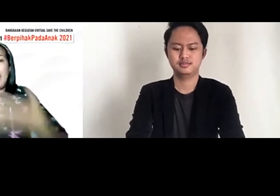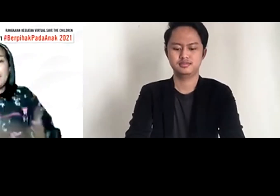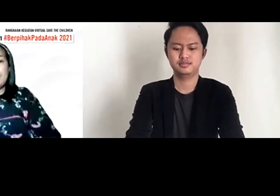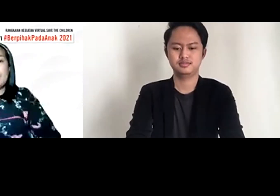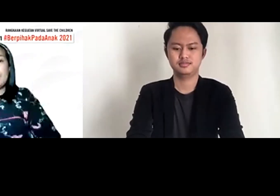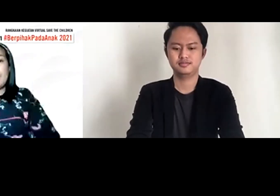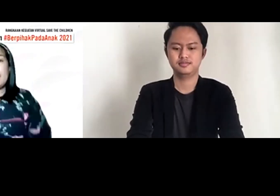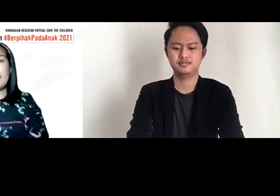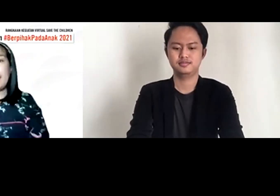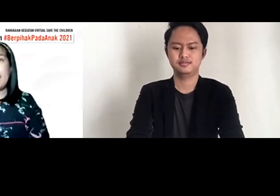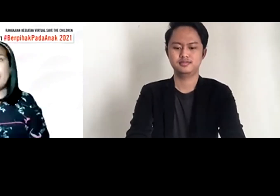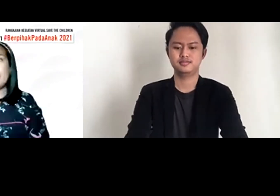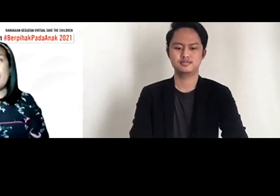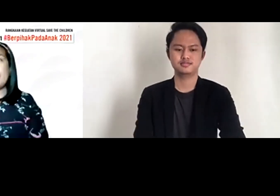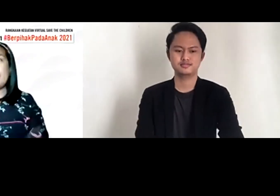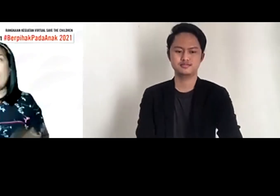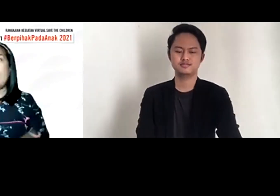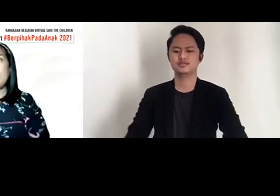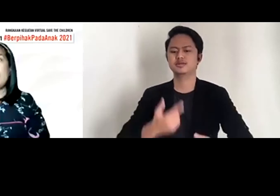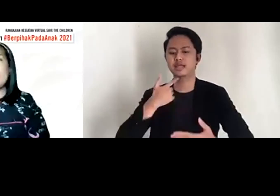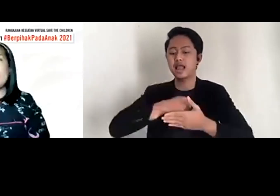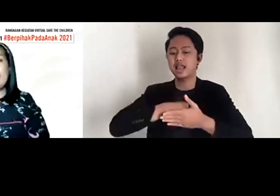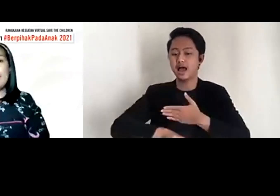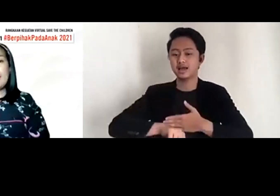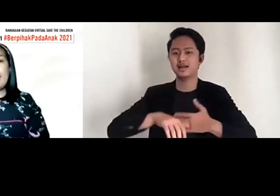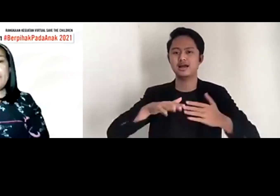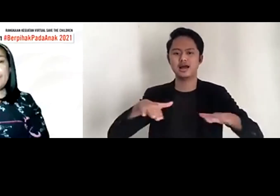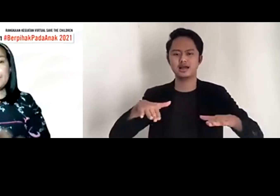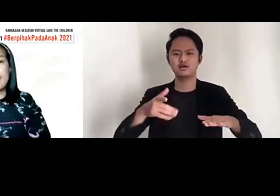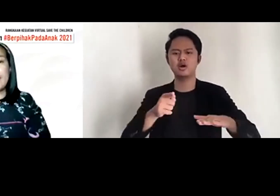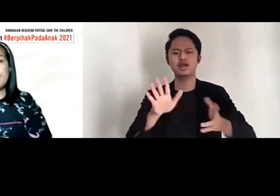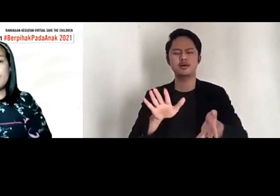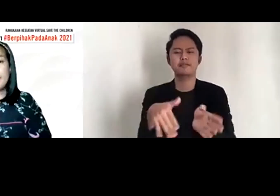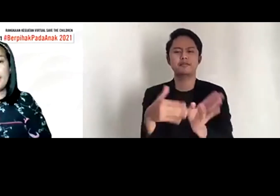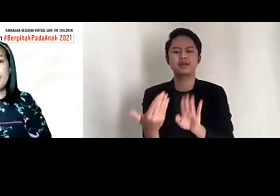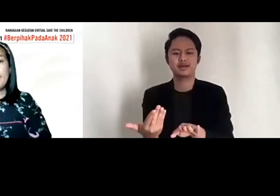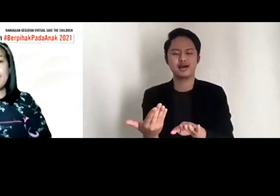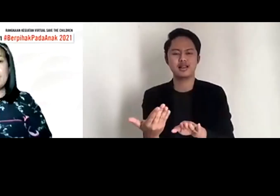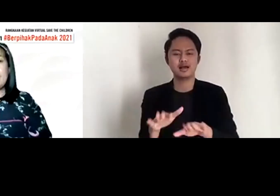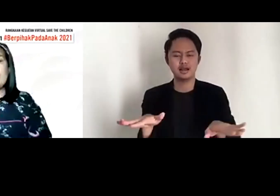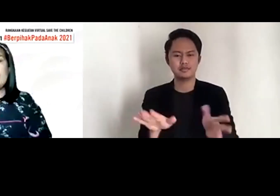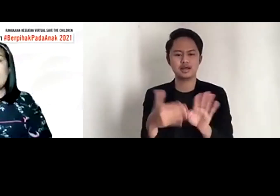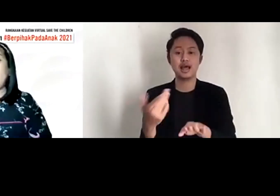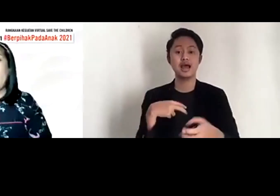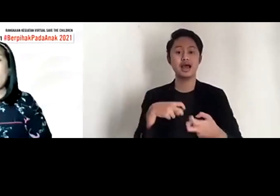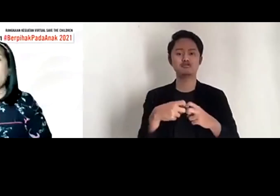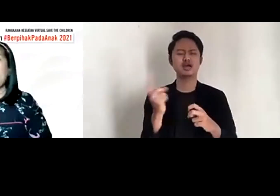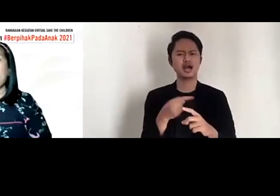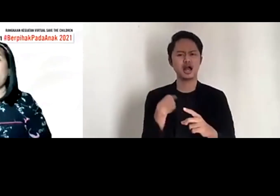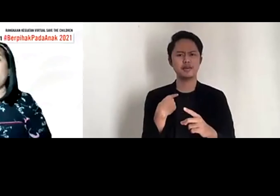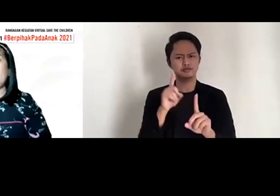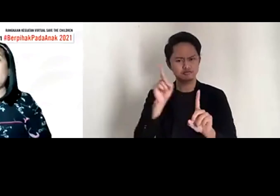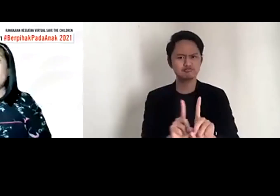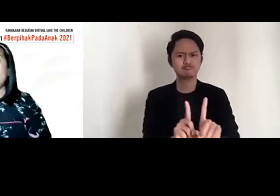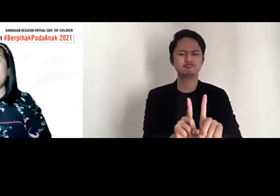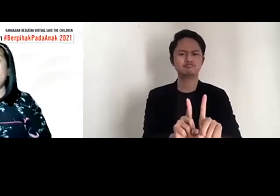dia mengandung dan melahirkan anak, dan akhirnya anaknya meninggal. Kami urus kasusnya, dan ketika